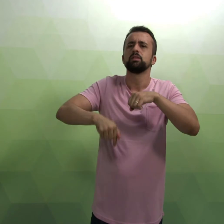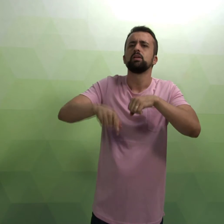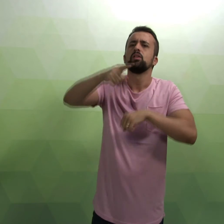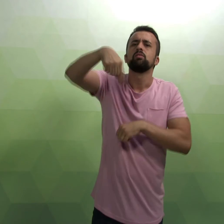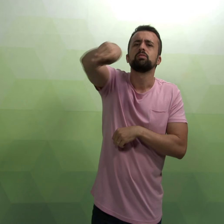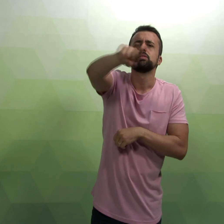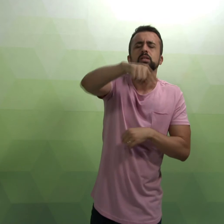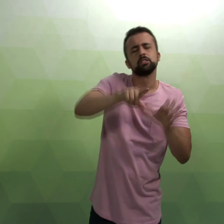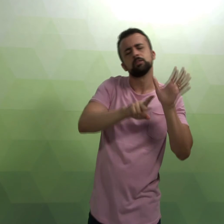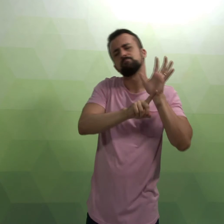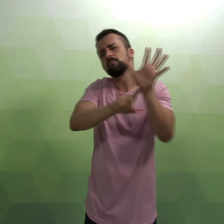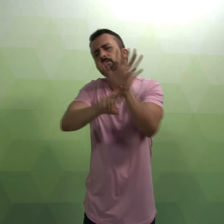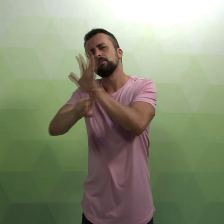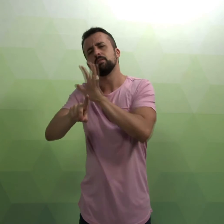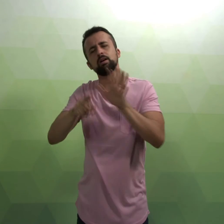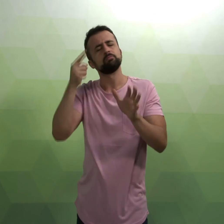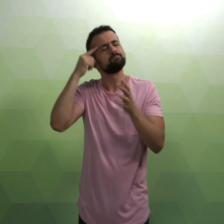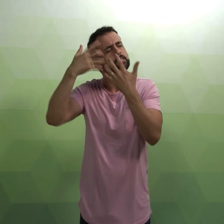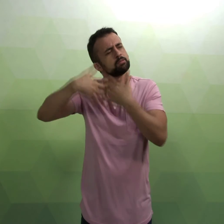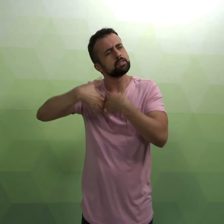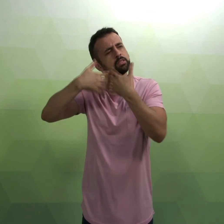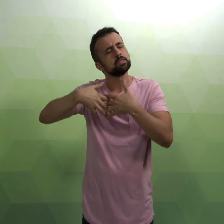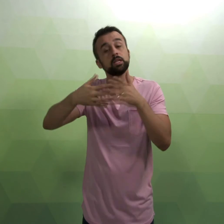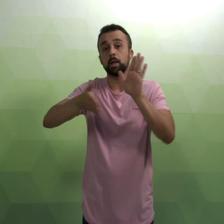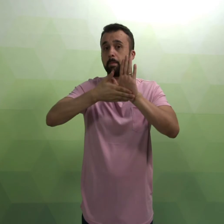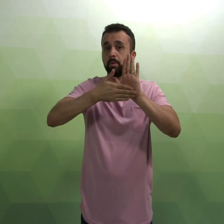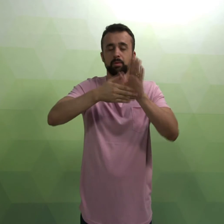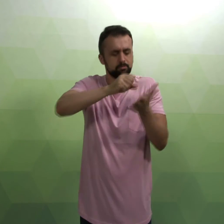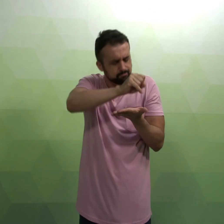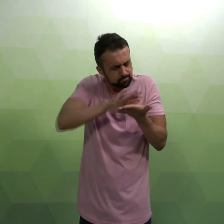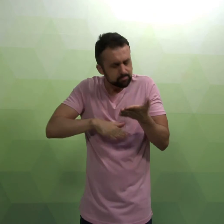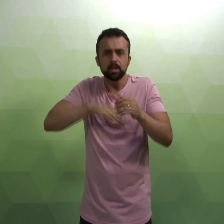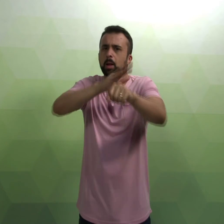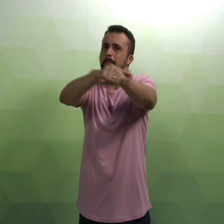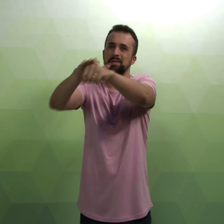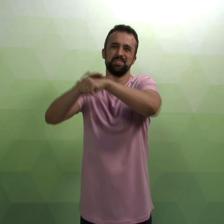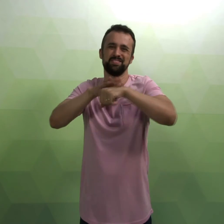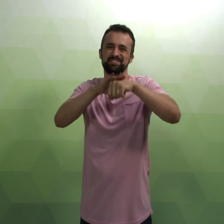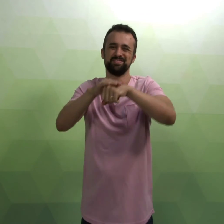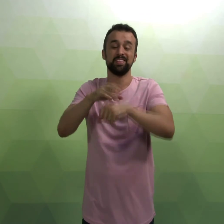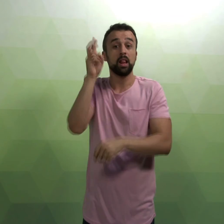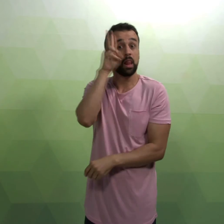de base para vocês mesmos elaborarem atividades.